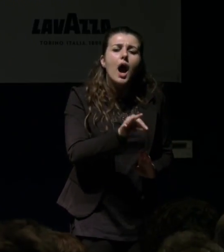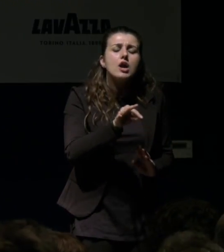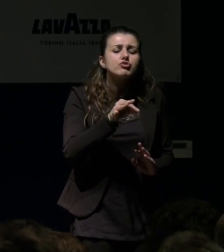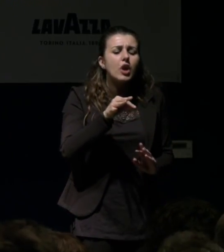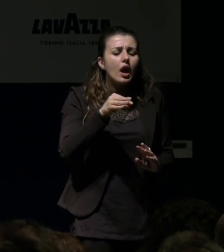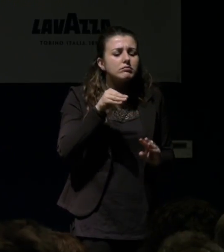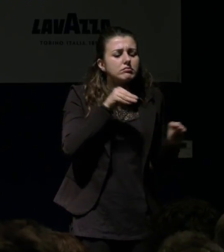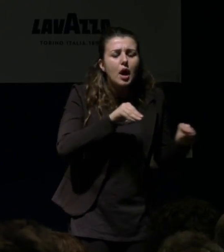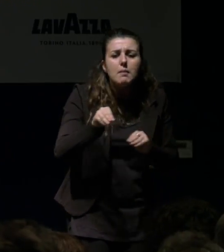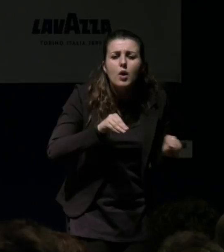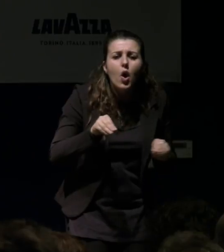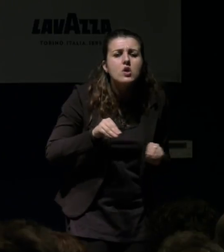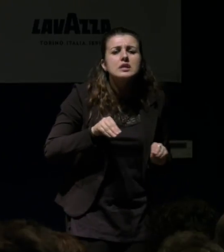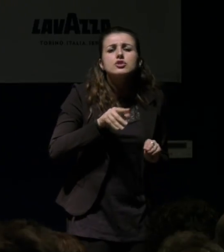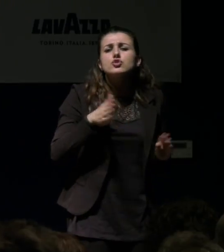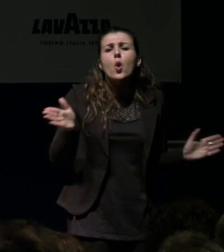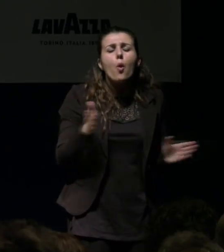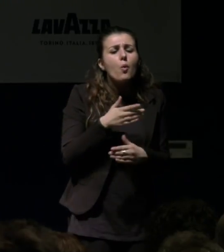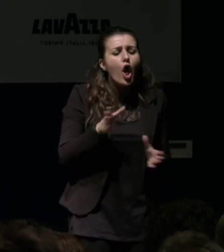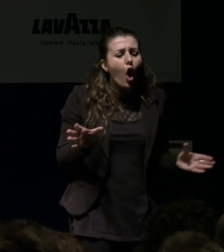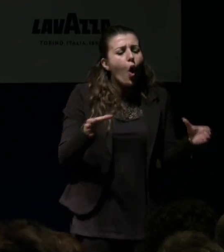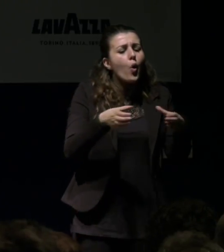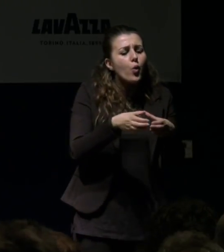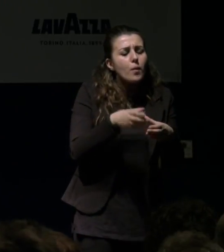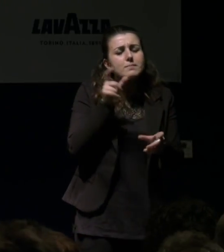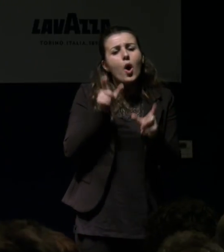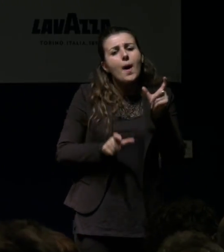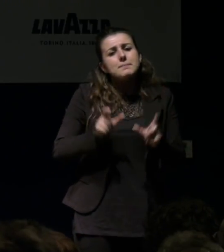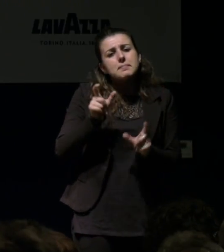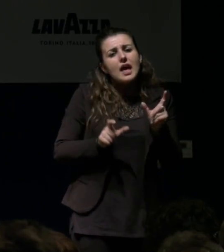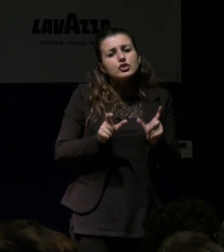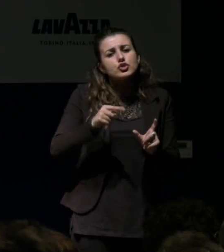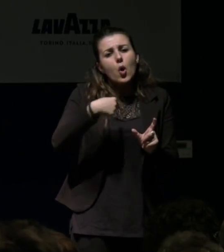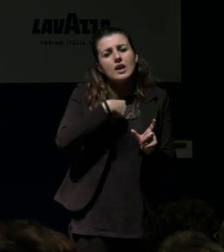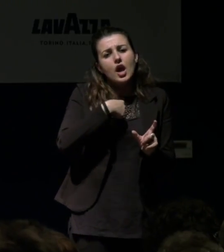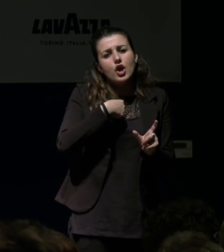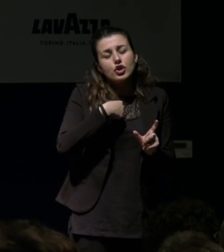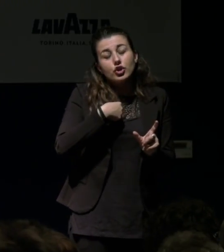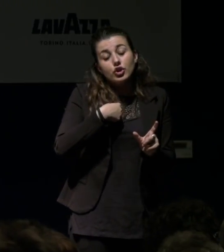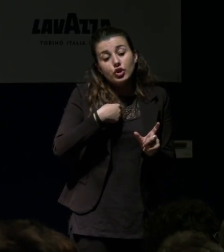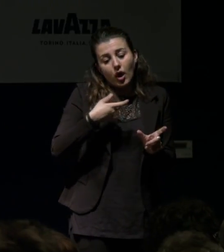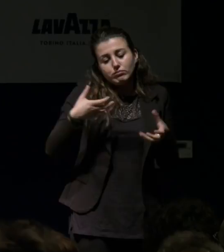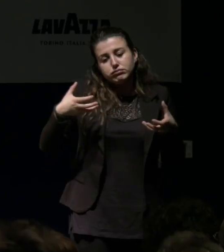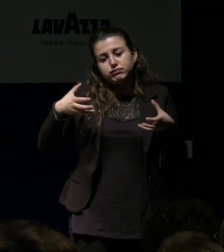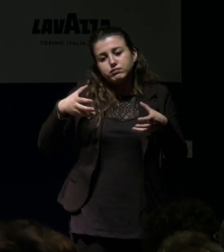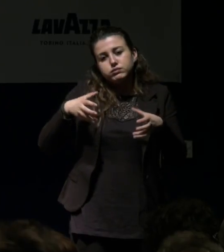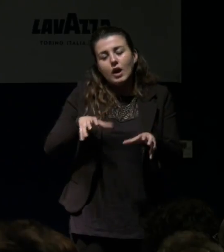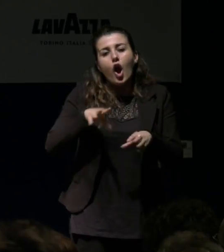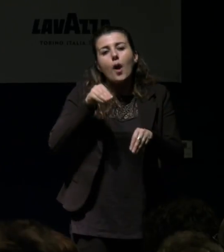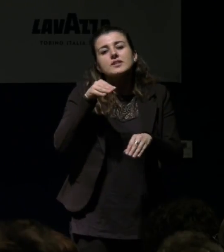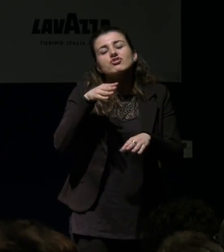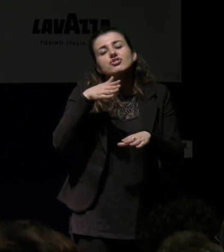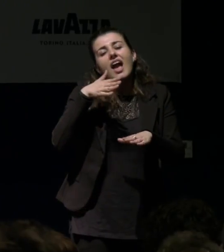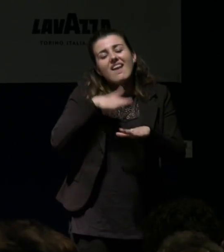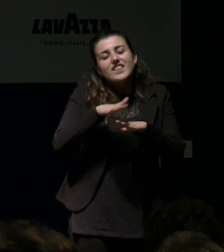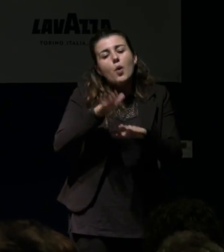non aveva mario desiati insomma il gruppo di persone che io poi purtroppo sempre meno ma poi chiama che avevo iniziato a frequentare